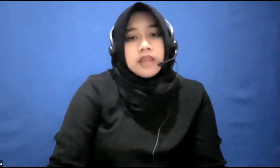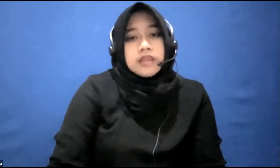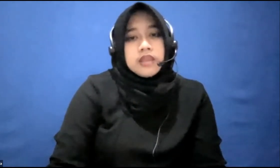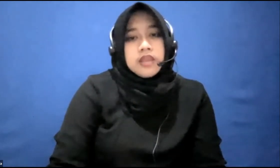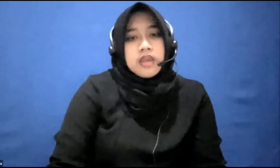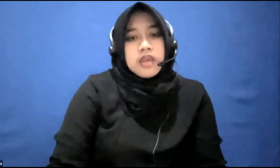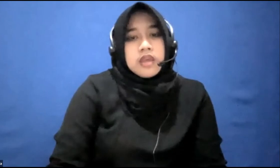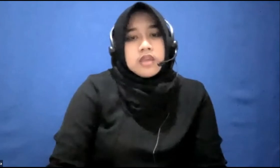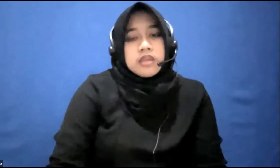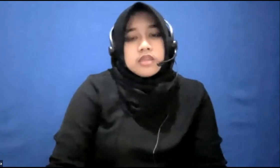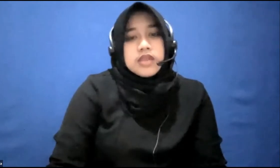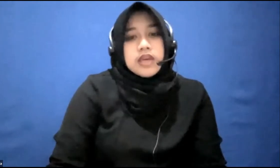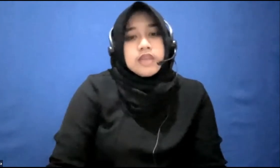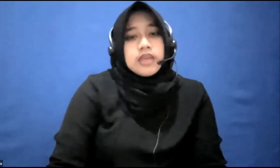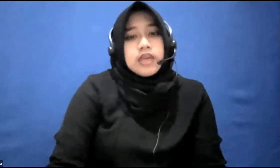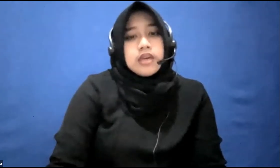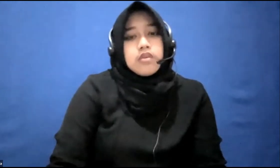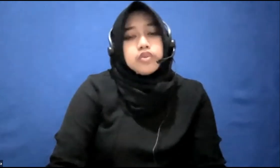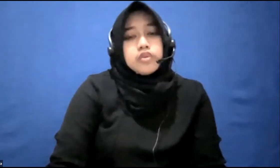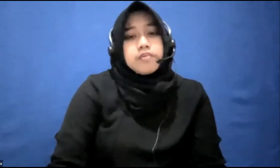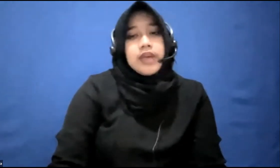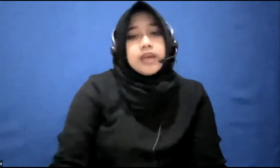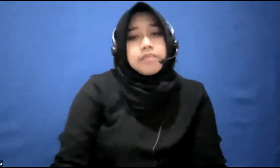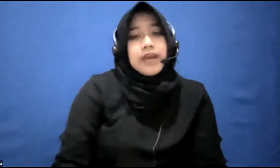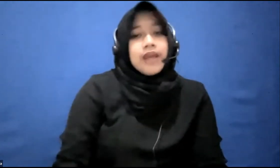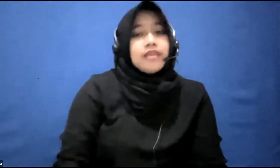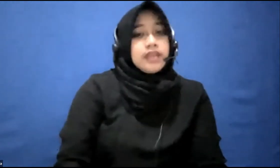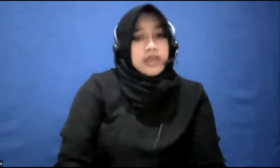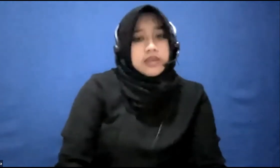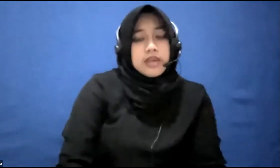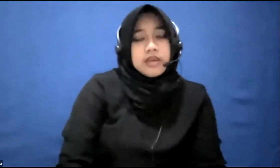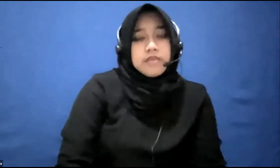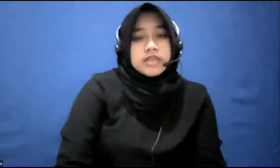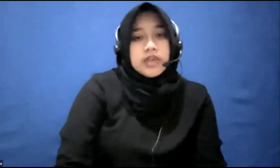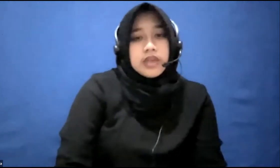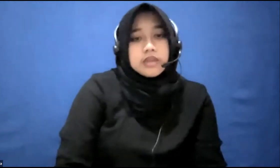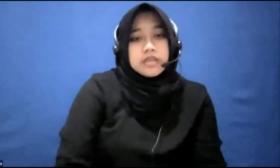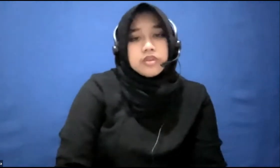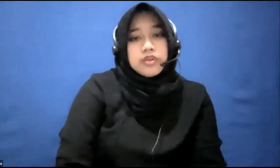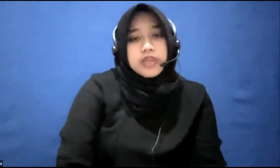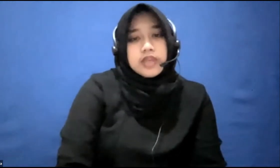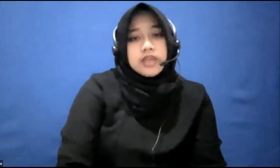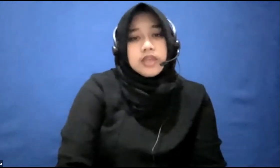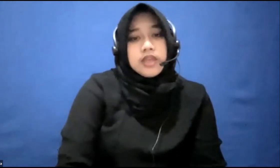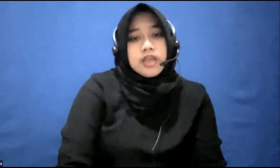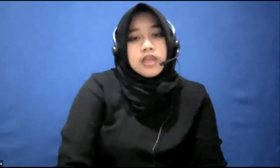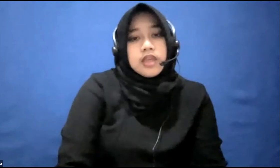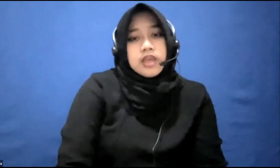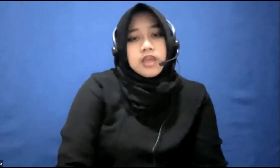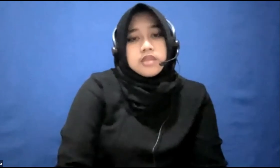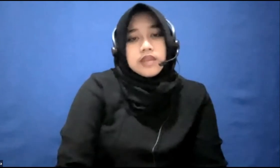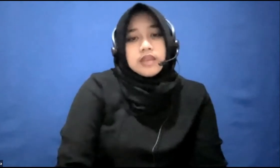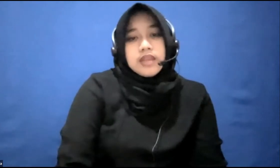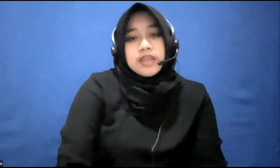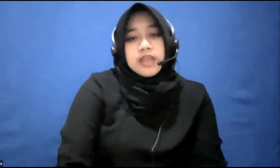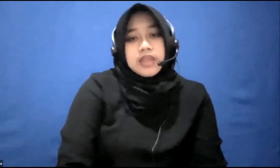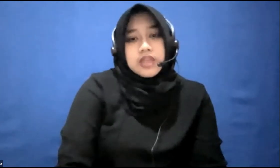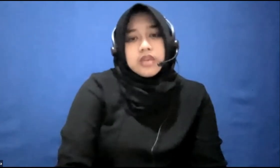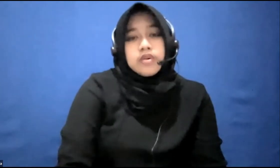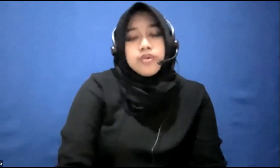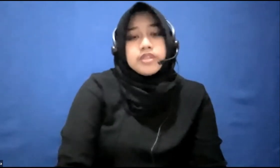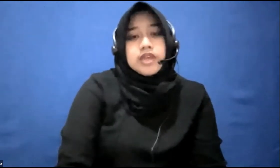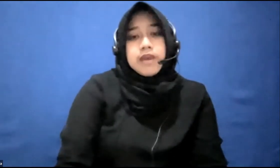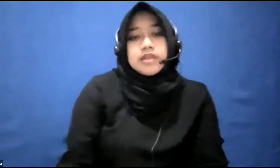menarik hati. Caranya untuk menarik perhatian dari masyarakat, contohnya nih, saya